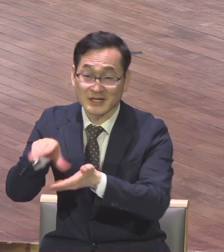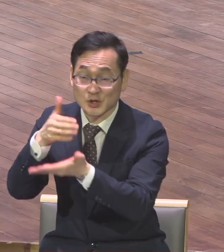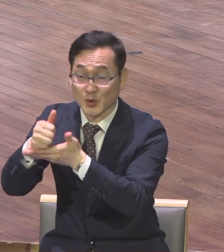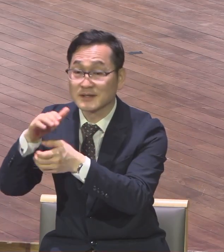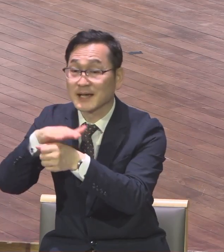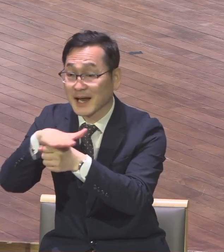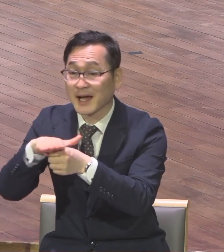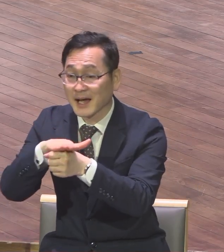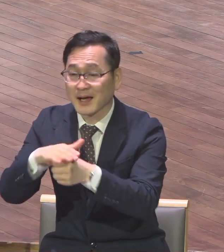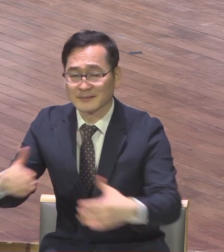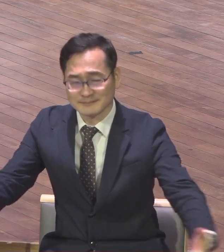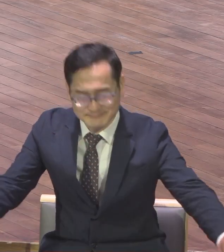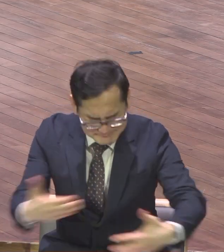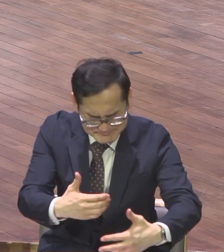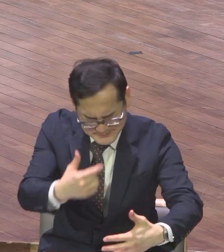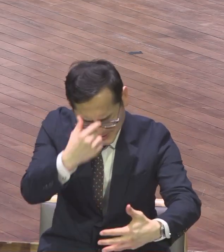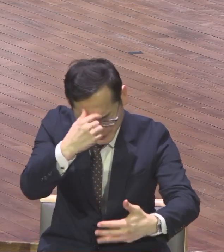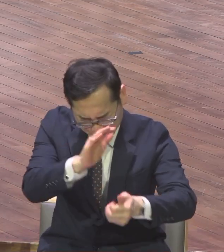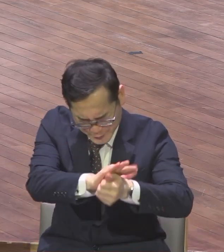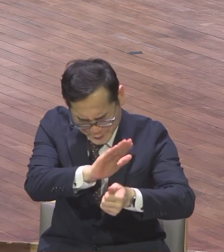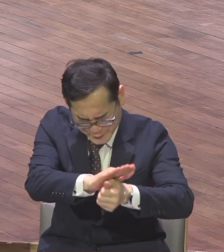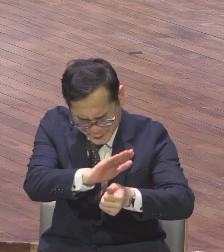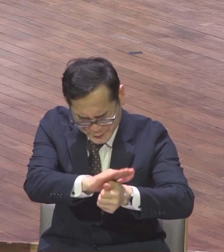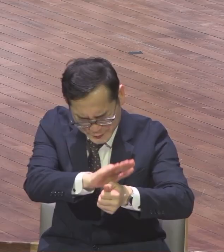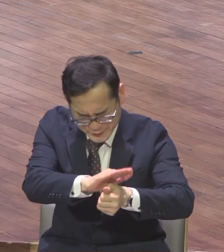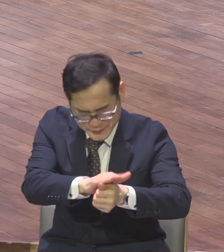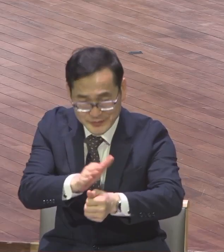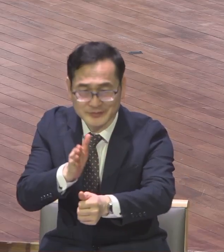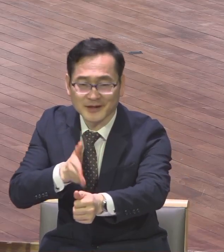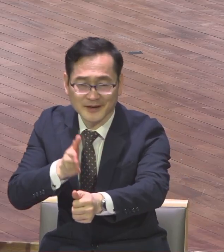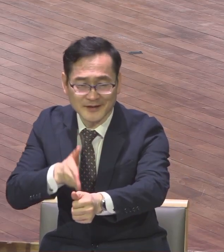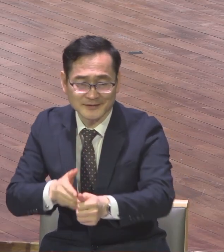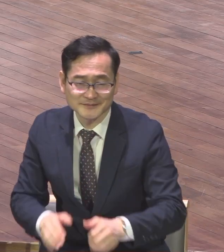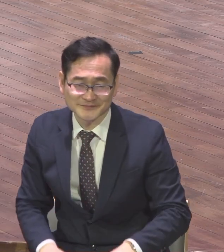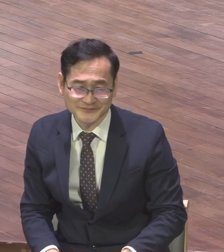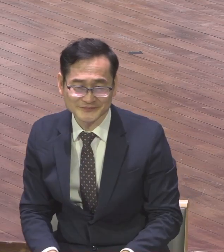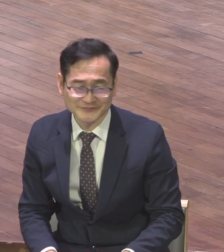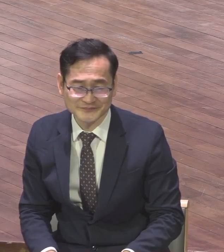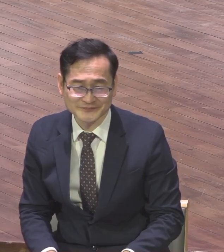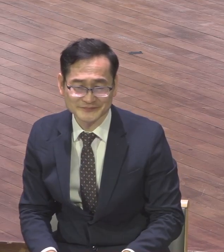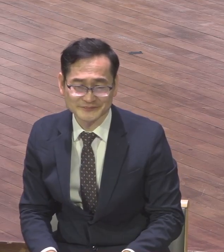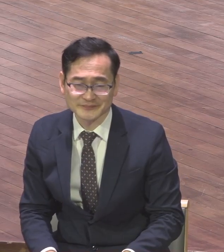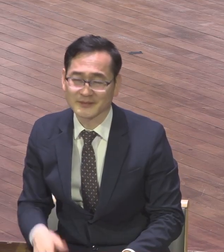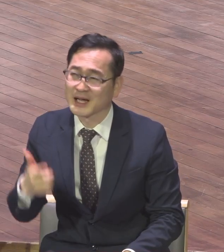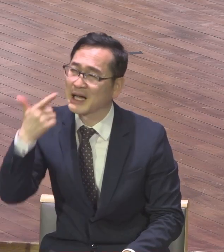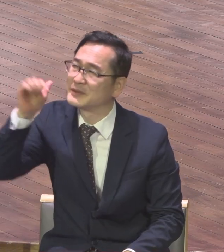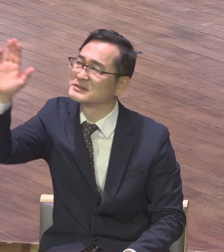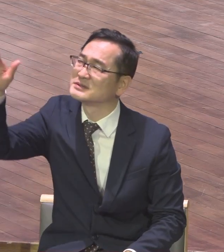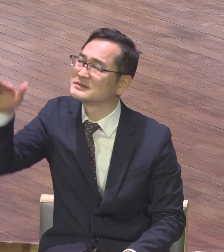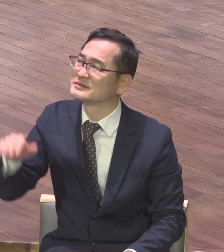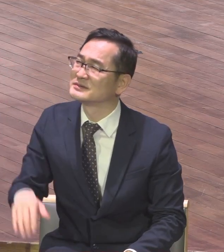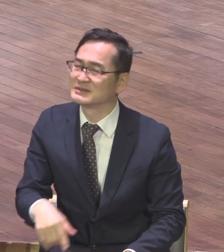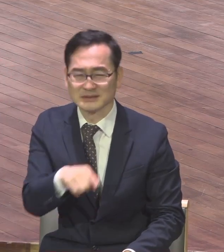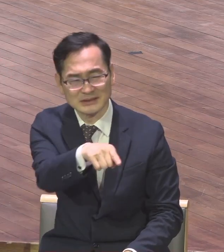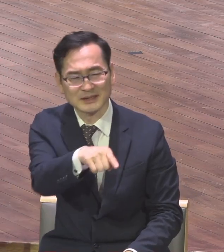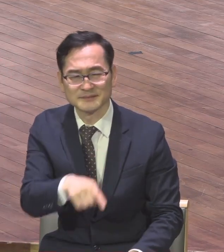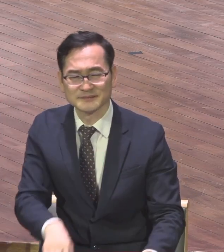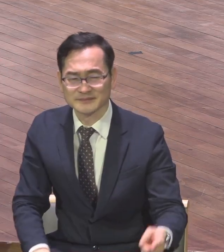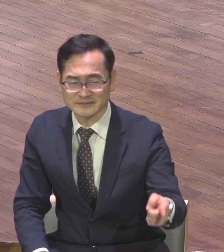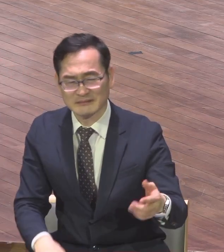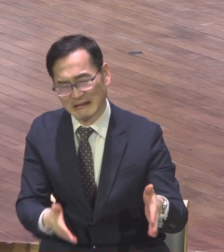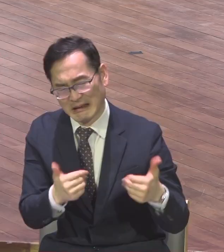사랑으로 기도해주는 성숙한 자가 돼야지. 아멘. 아버지여, 저들이 하는 것을